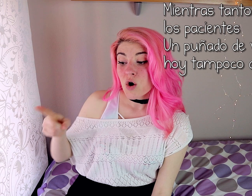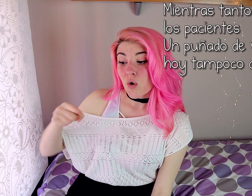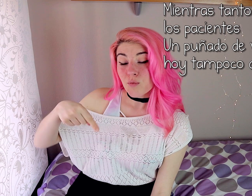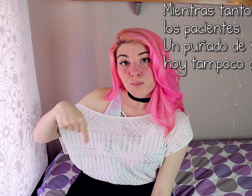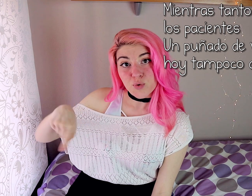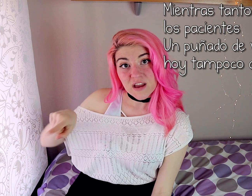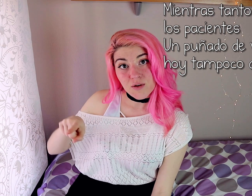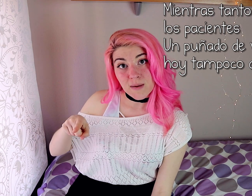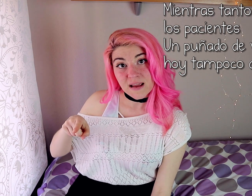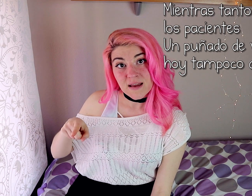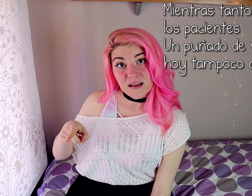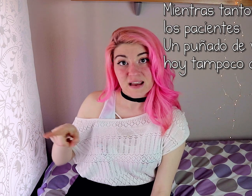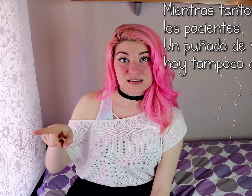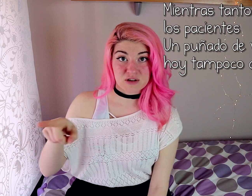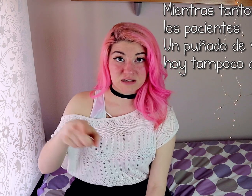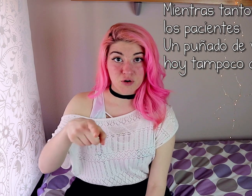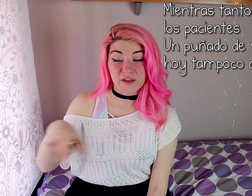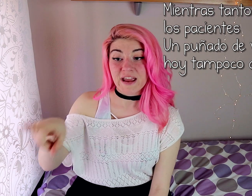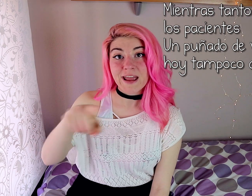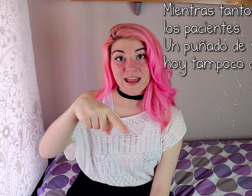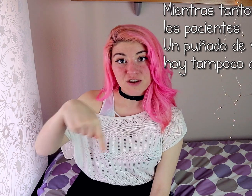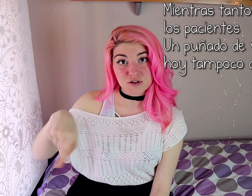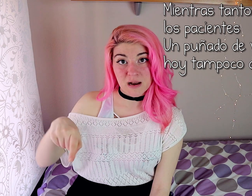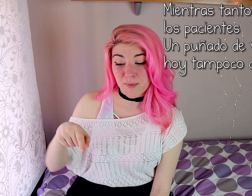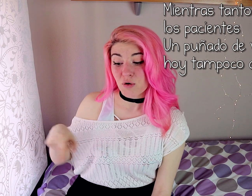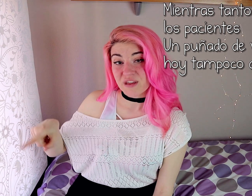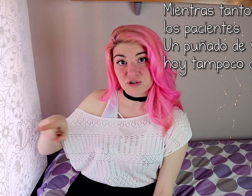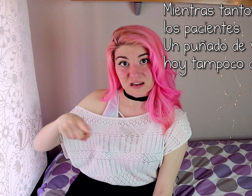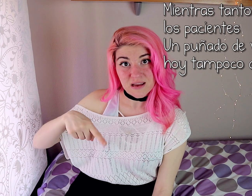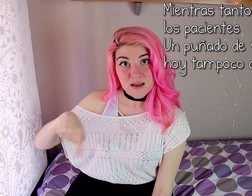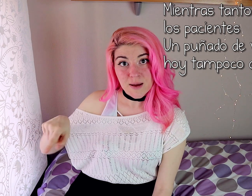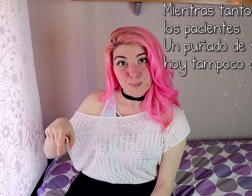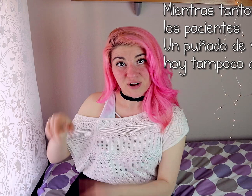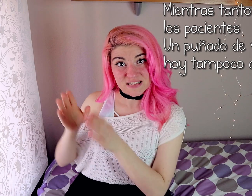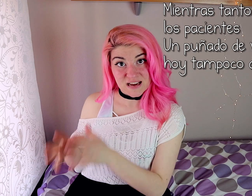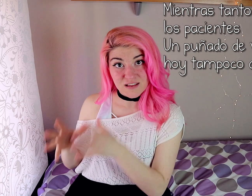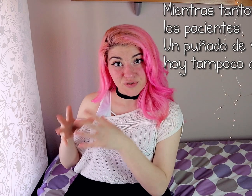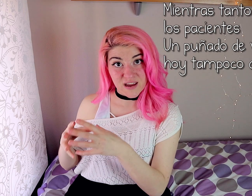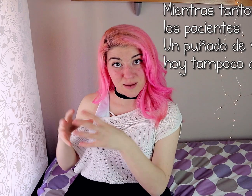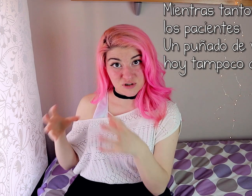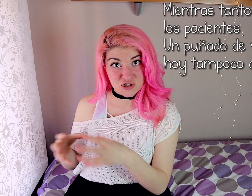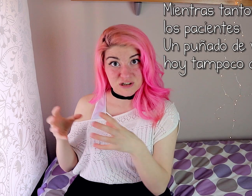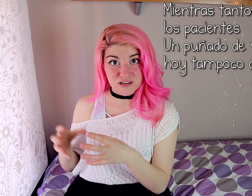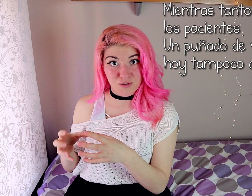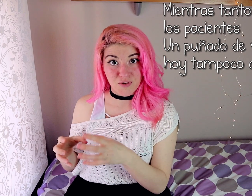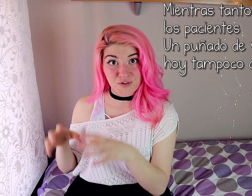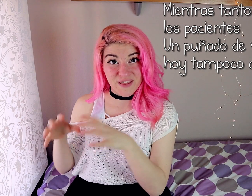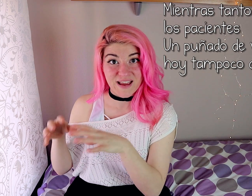un puñado, ¿vale? Que esto es el signo de ellos, ¿vale? Pero lo hacemos aquí, porque es aquí donde hemos hecho el signo de